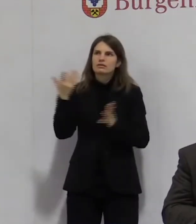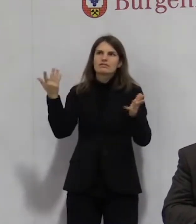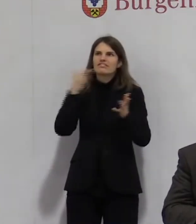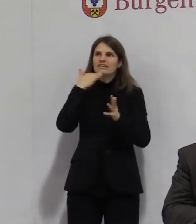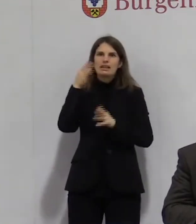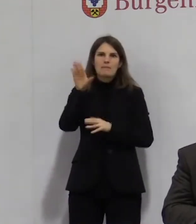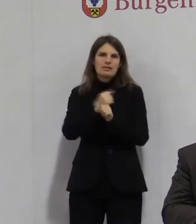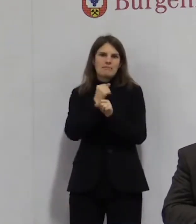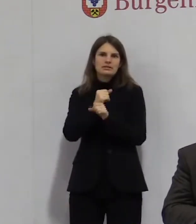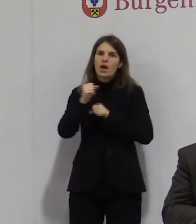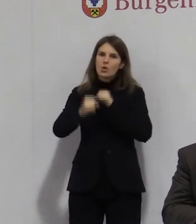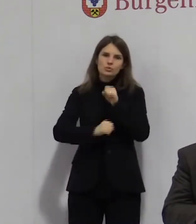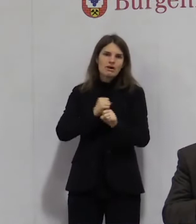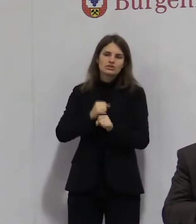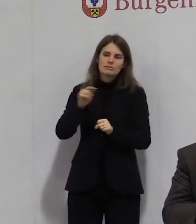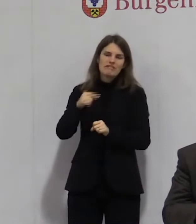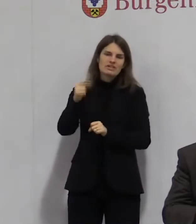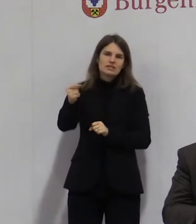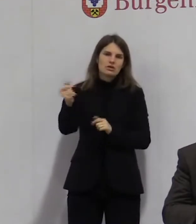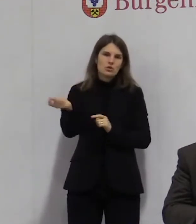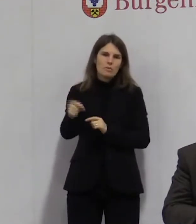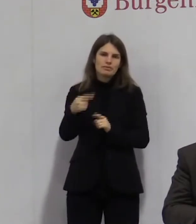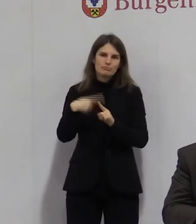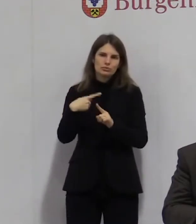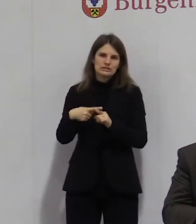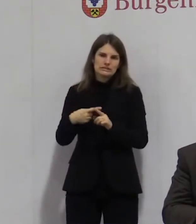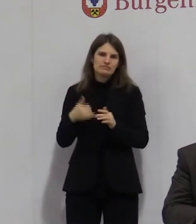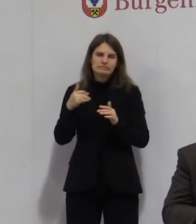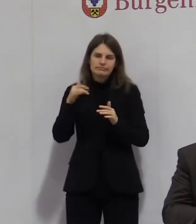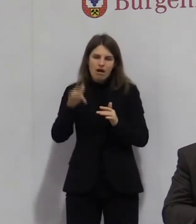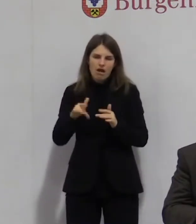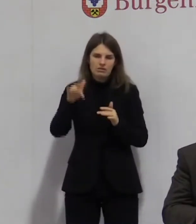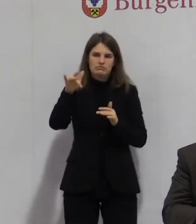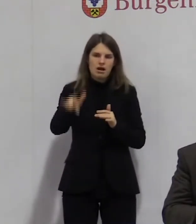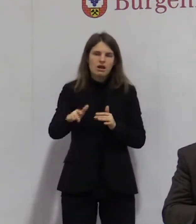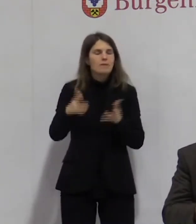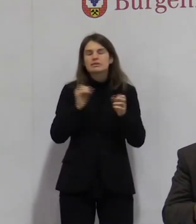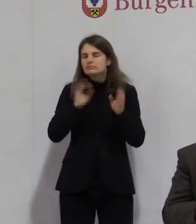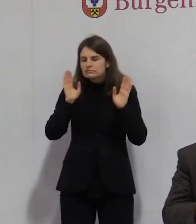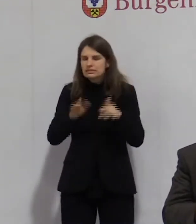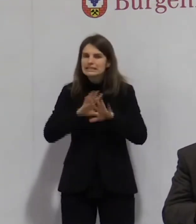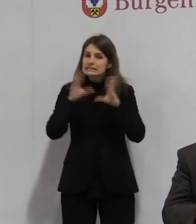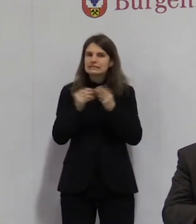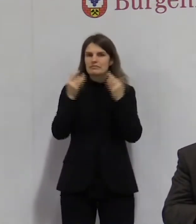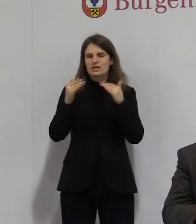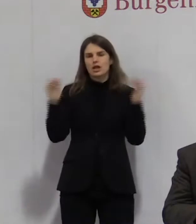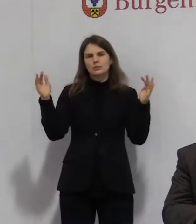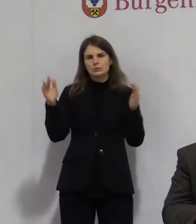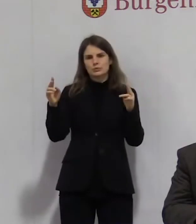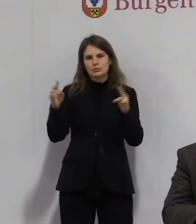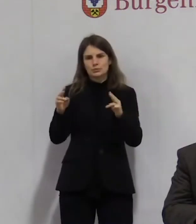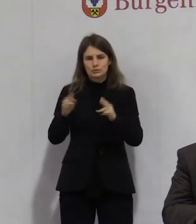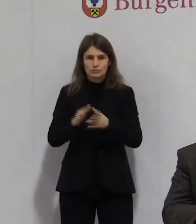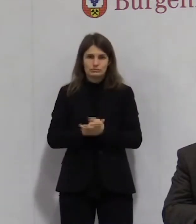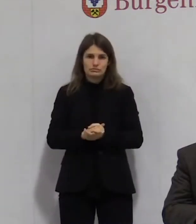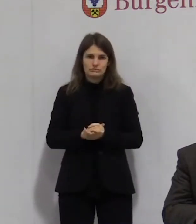von Personen testen, ist klar, aber die Gesamtzahl geht im Moment weiter runter und das macht uns eigentlich hoffnungsvoll, dass